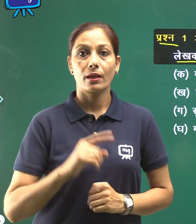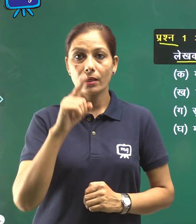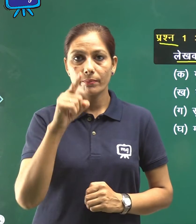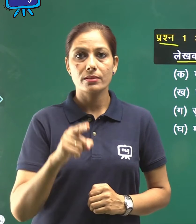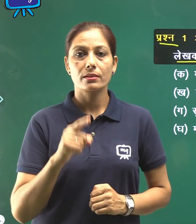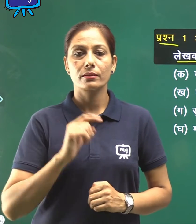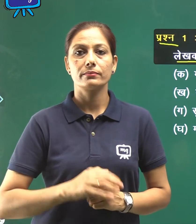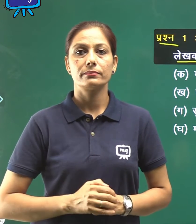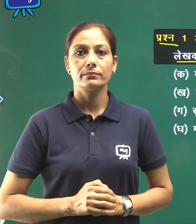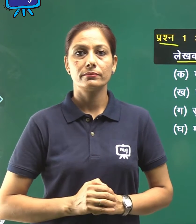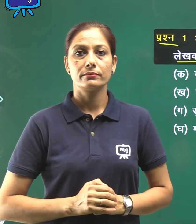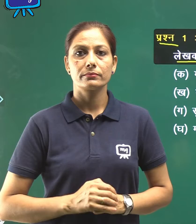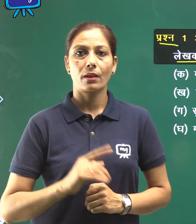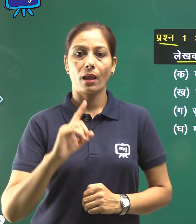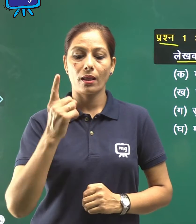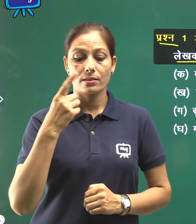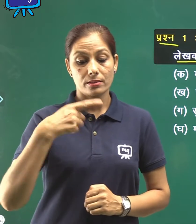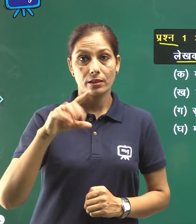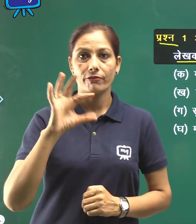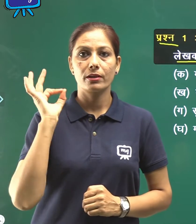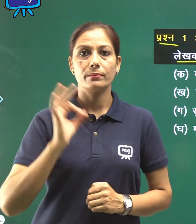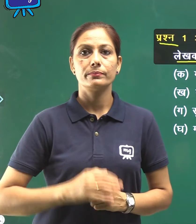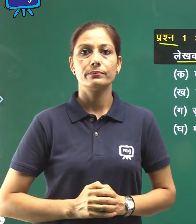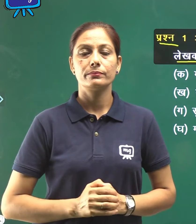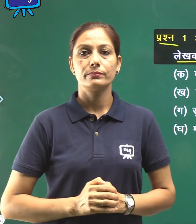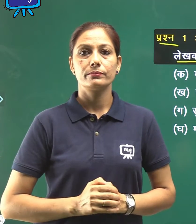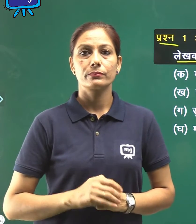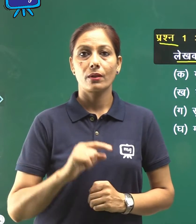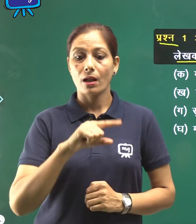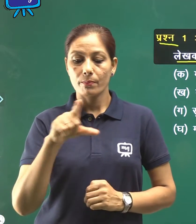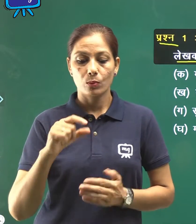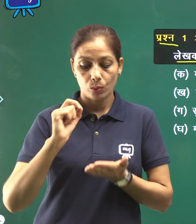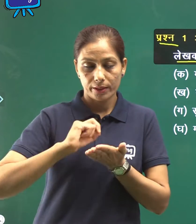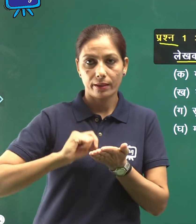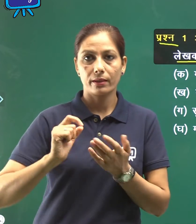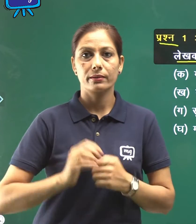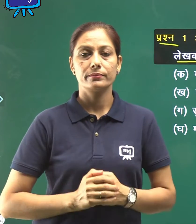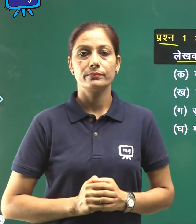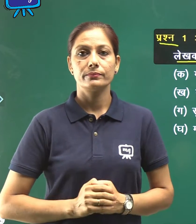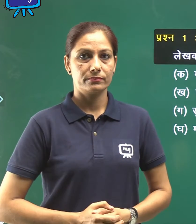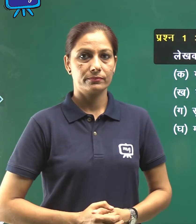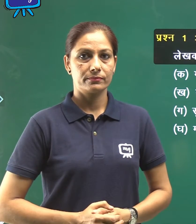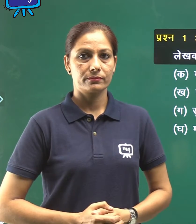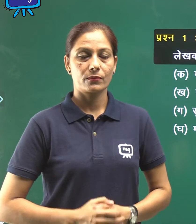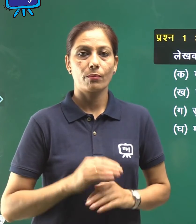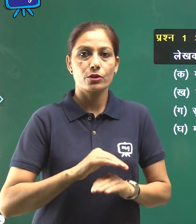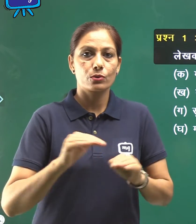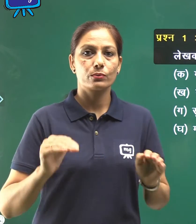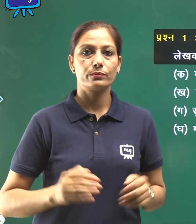से एक सही विकल्प आपको लिखना है।